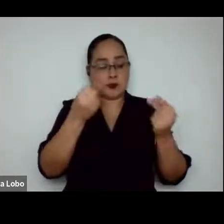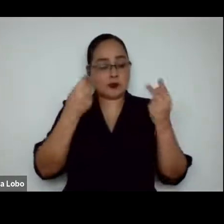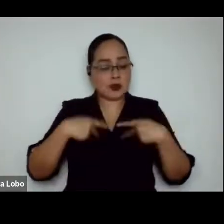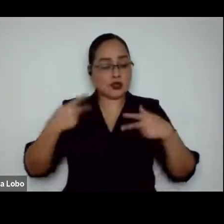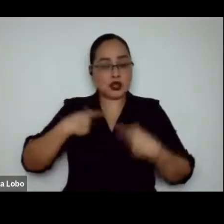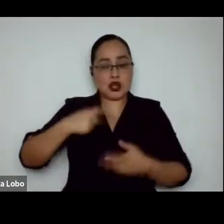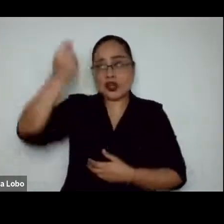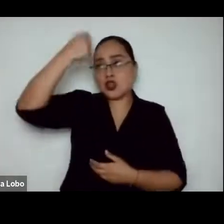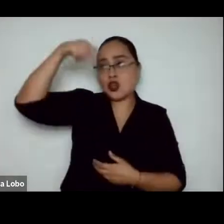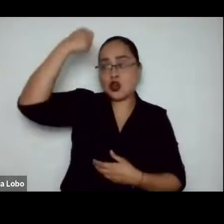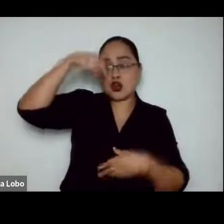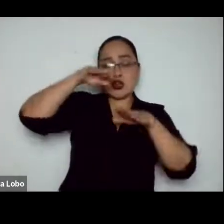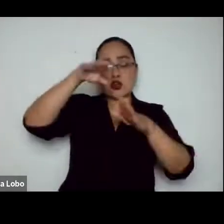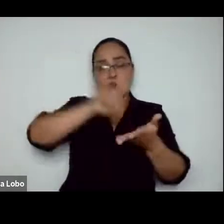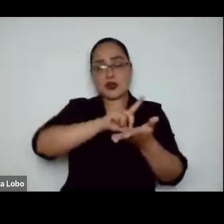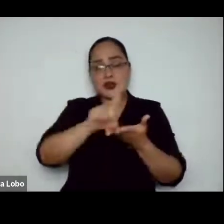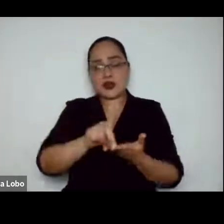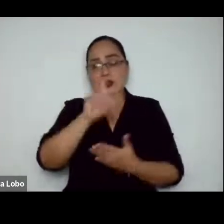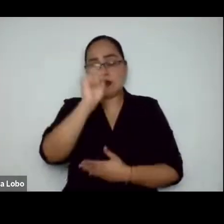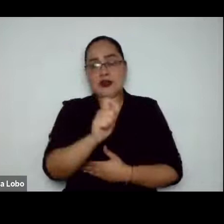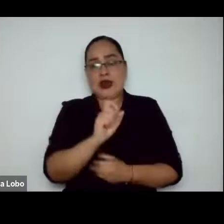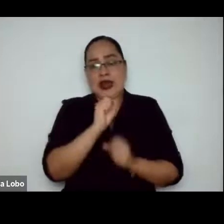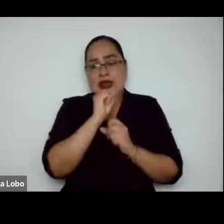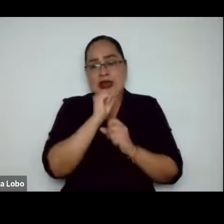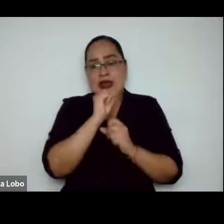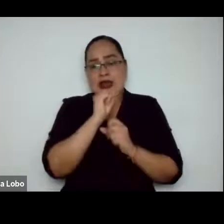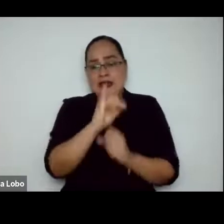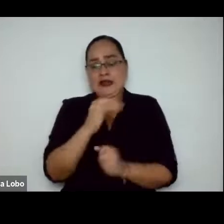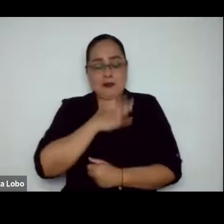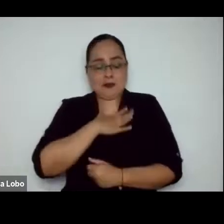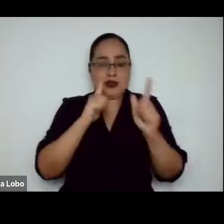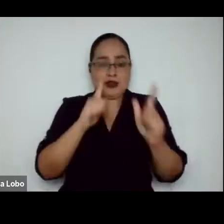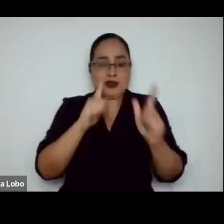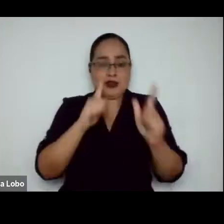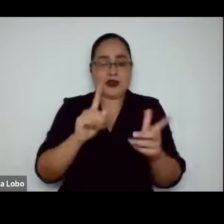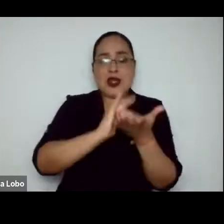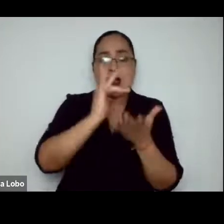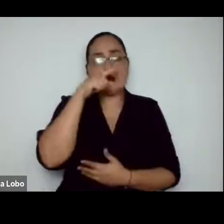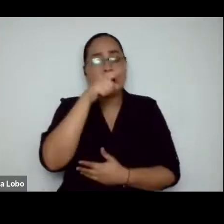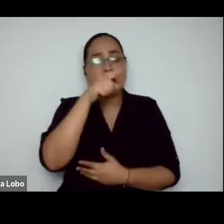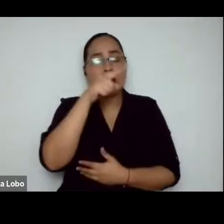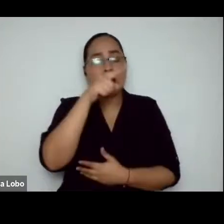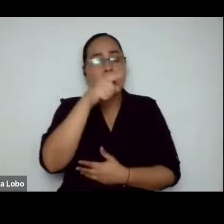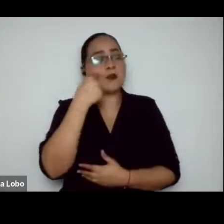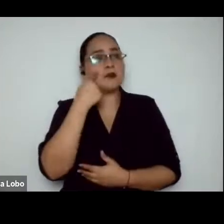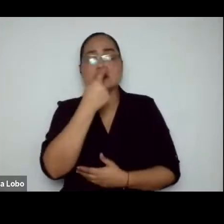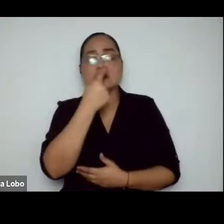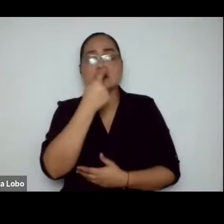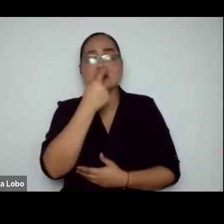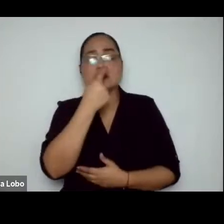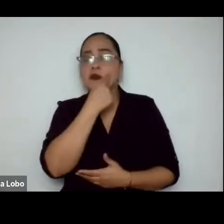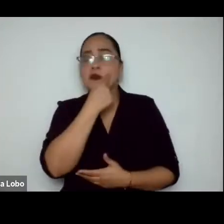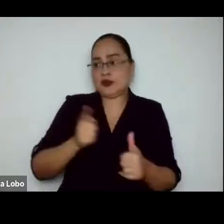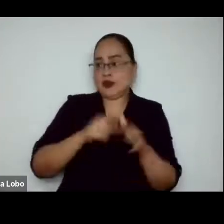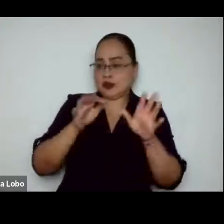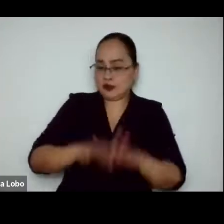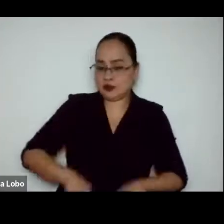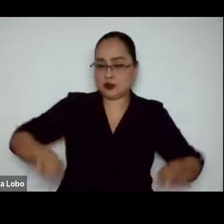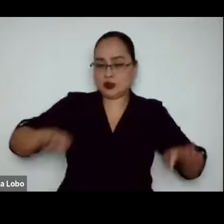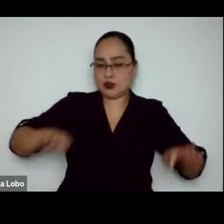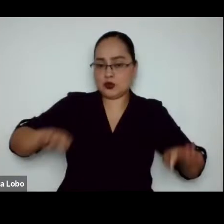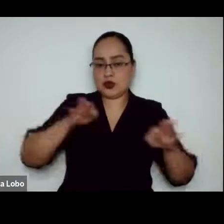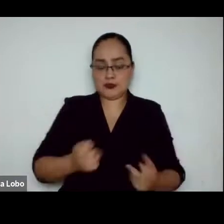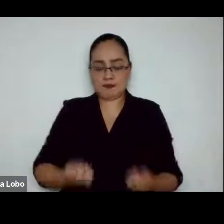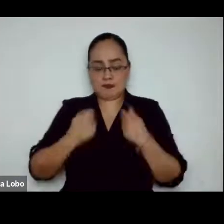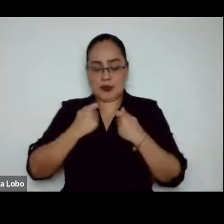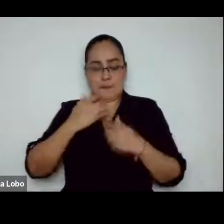este es un requisito necesario de la libertad. Es decir, no podríamos hablar de libertad si no tenemos la potestad